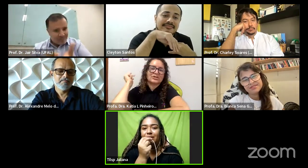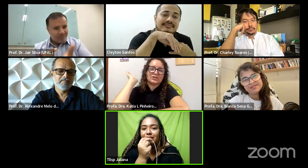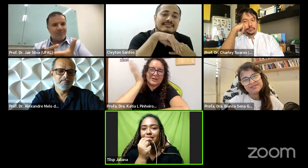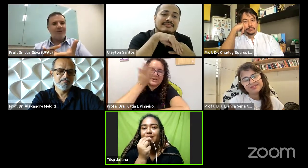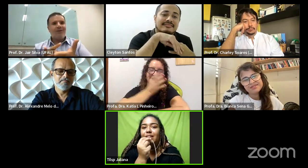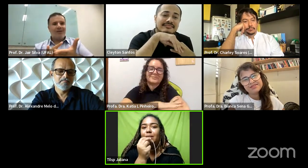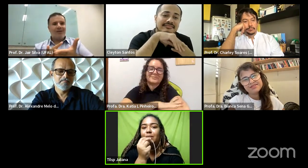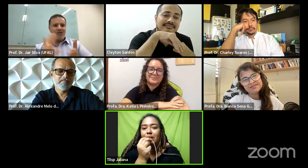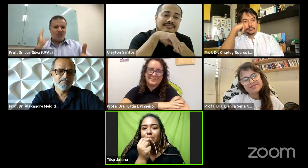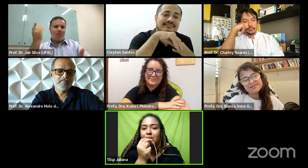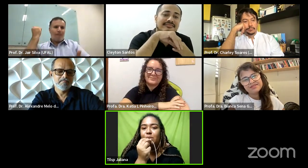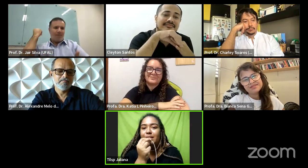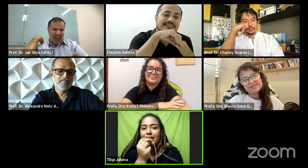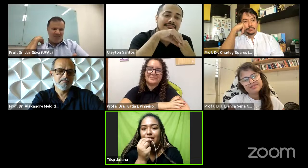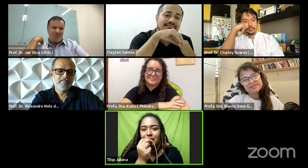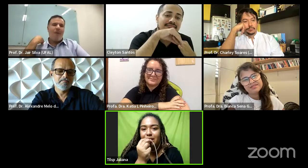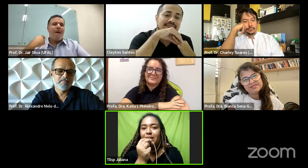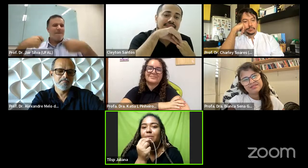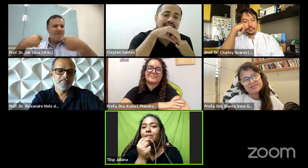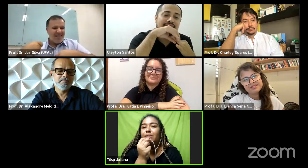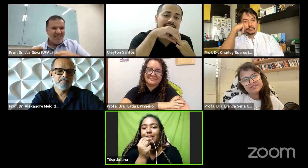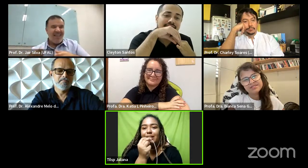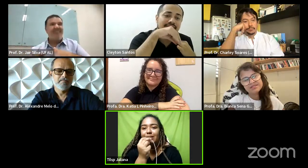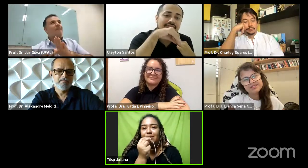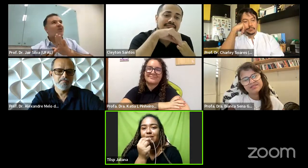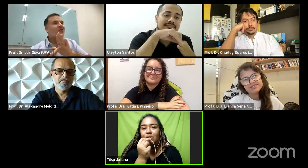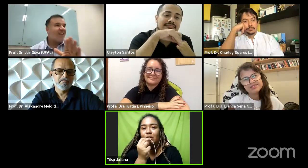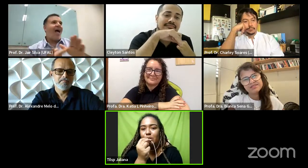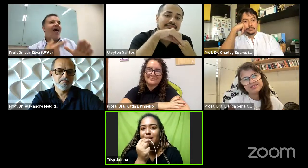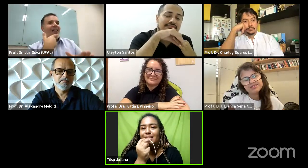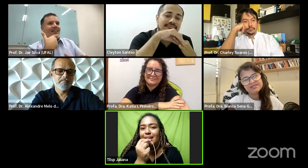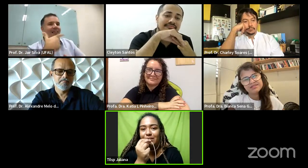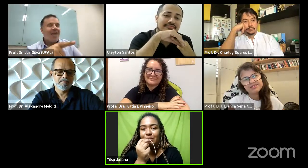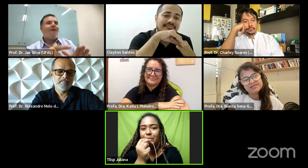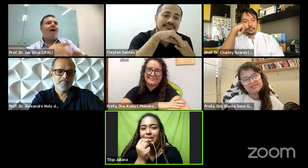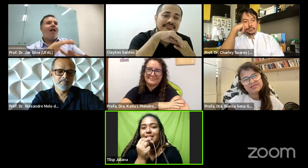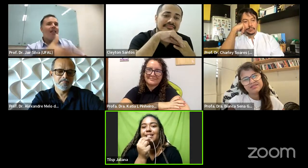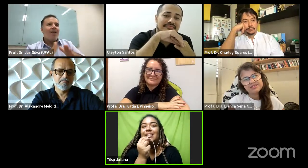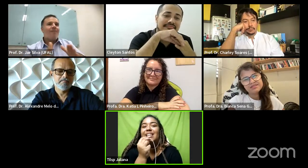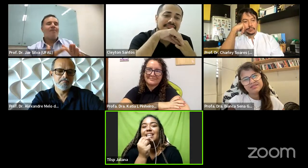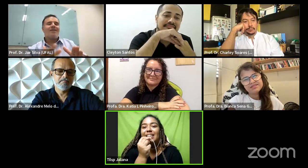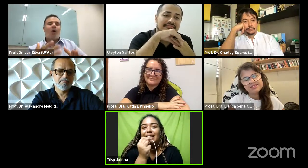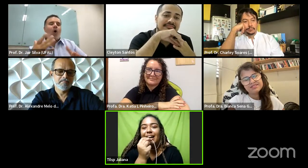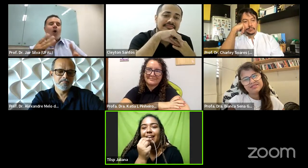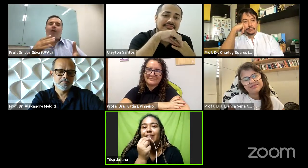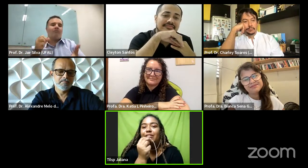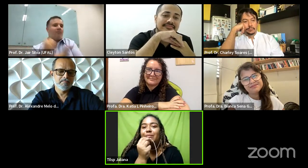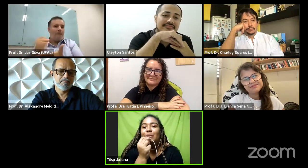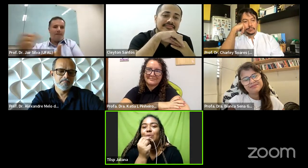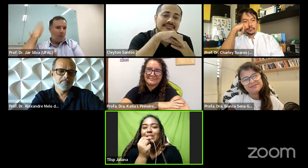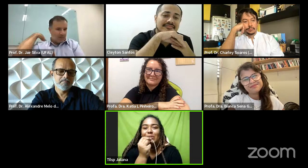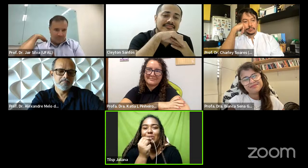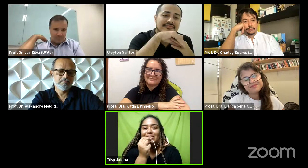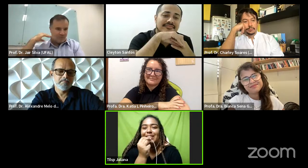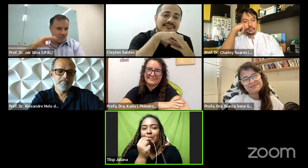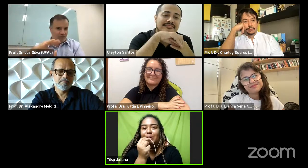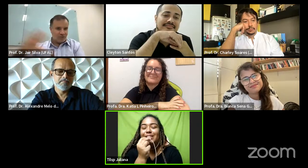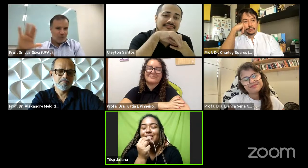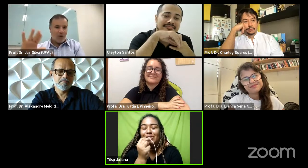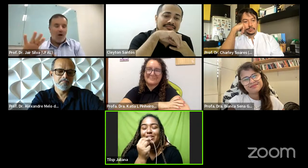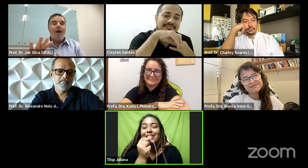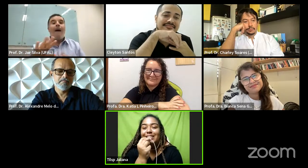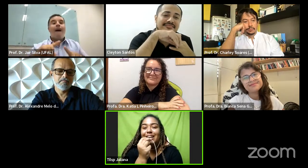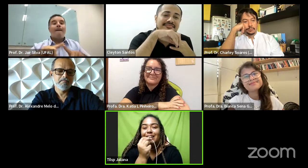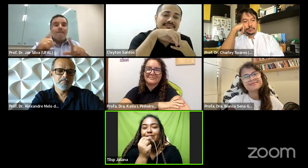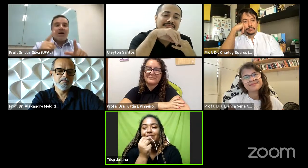está batido, né? A gente já ultrapassou essa questão, isso já é nosso passado, a gente não precisa estar reafirmando isso hoje em dia,